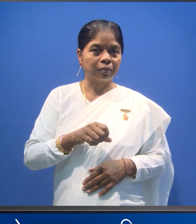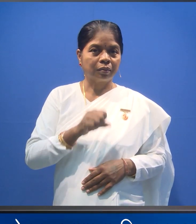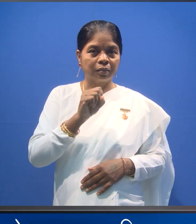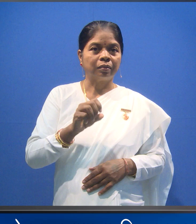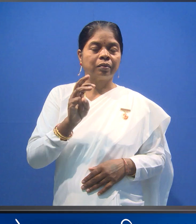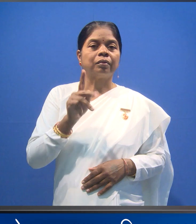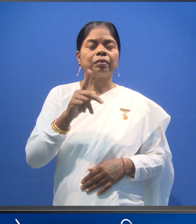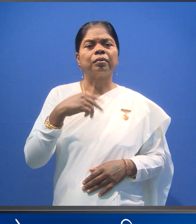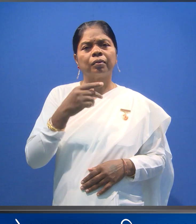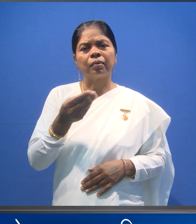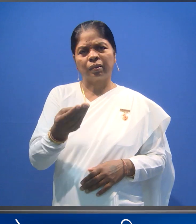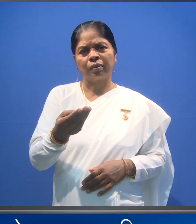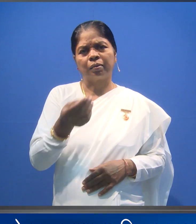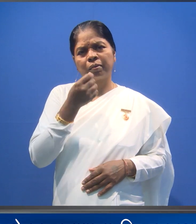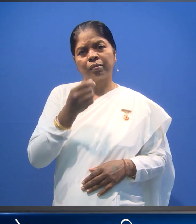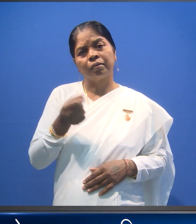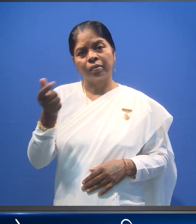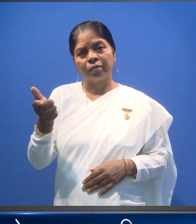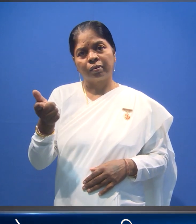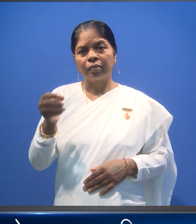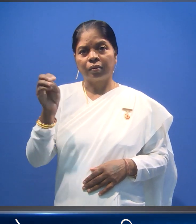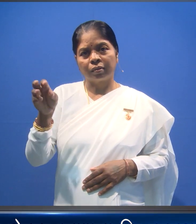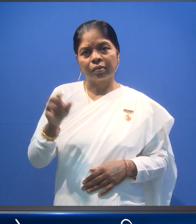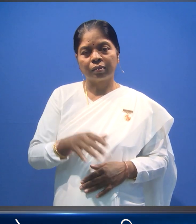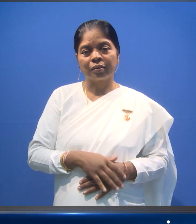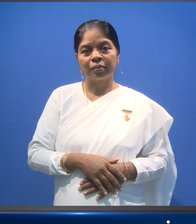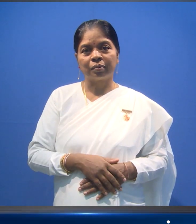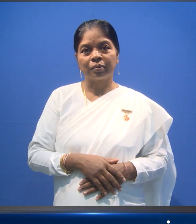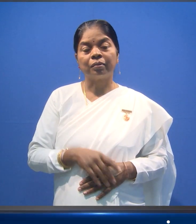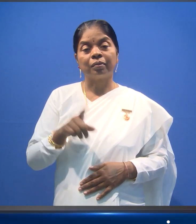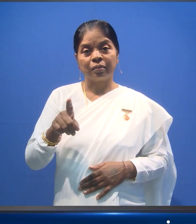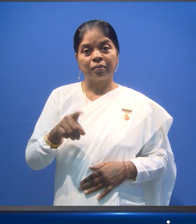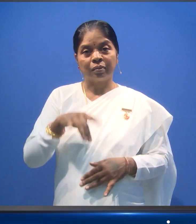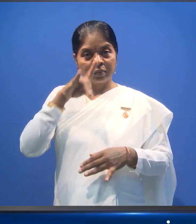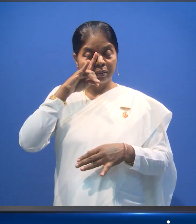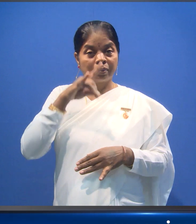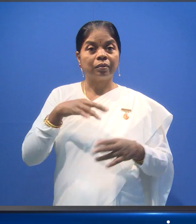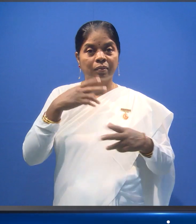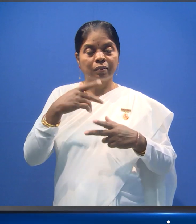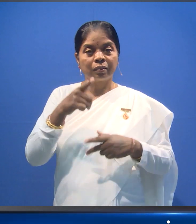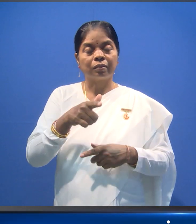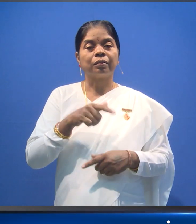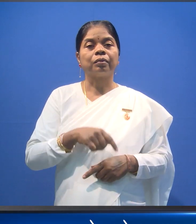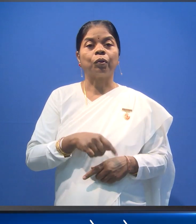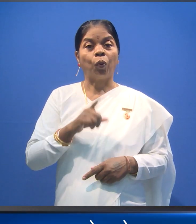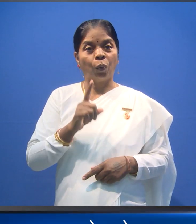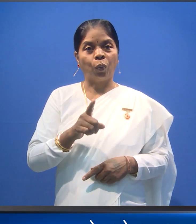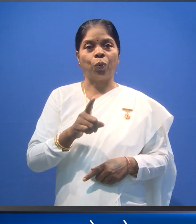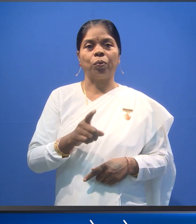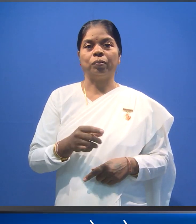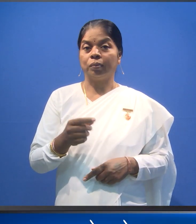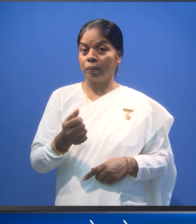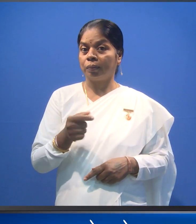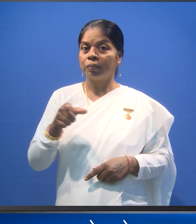सेवक म्हणाला की इतक्याशा मिठाचे पैसे द्यावे लागतील. यावर चंद्रगुप्त म्हणाले की हो,